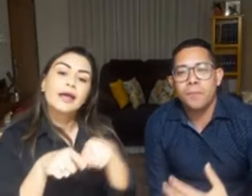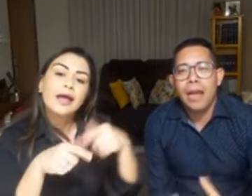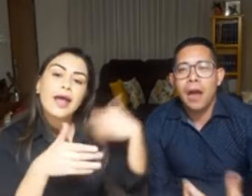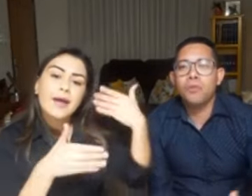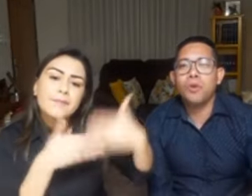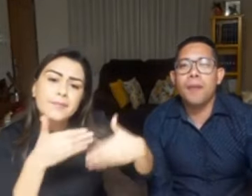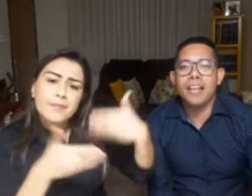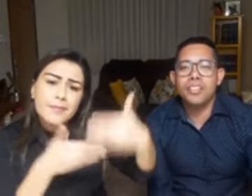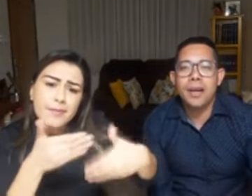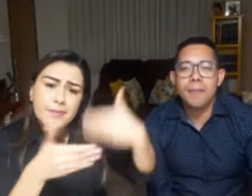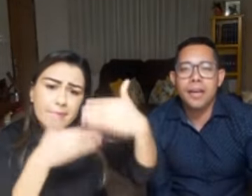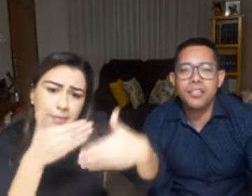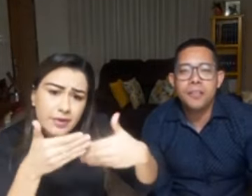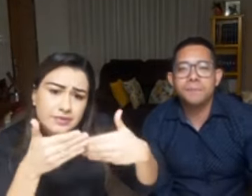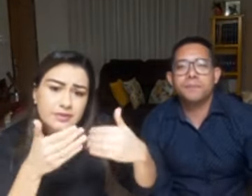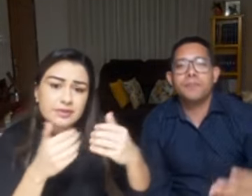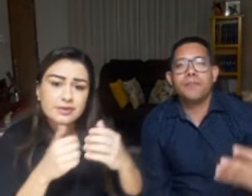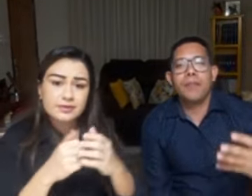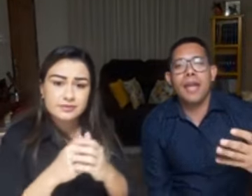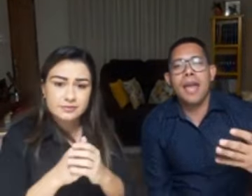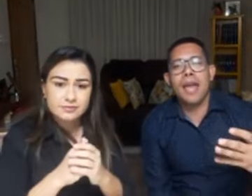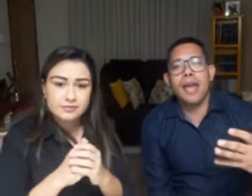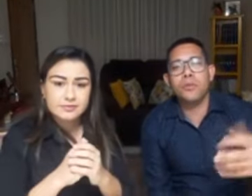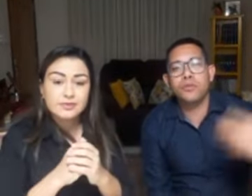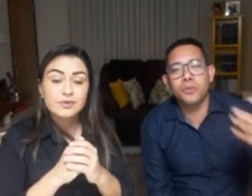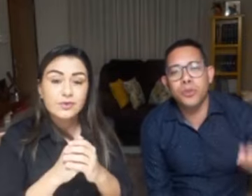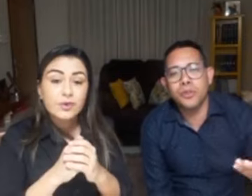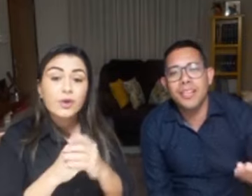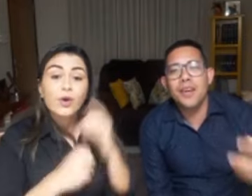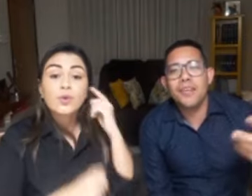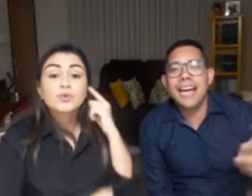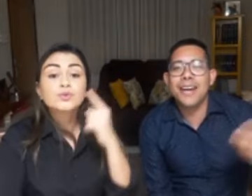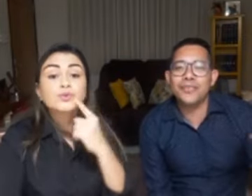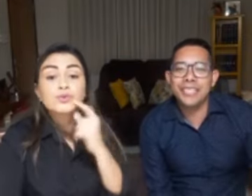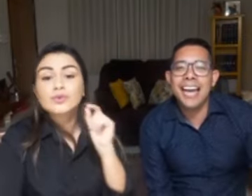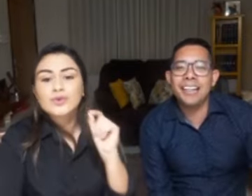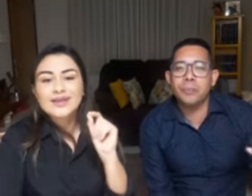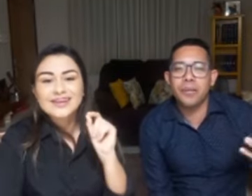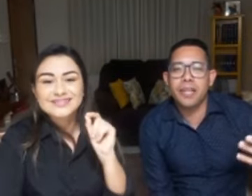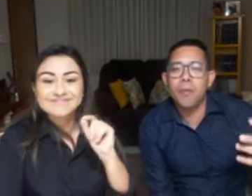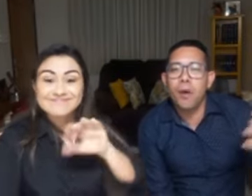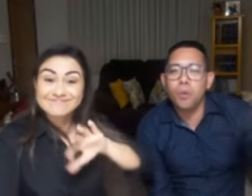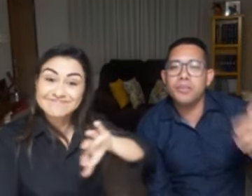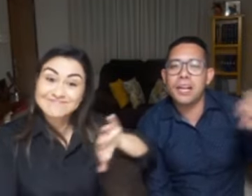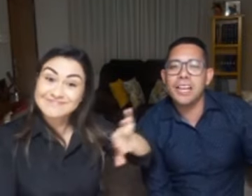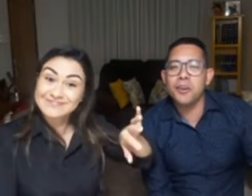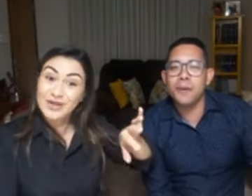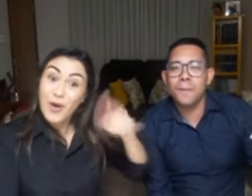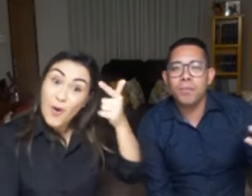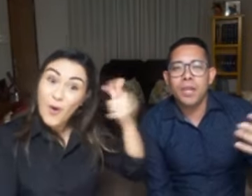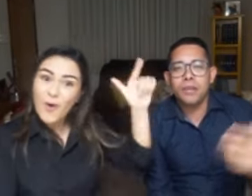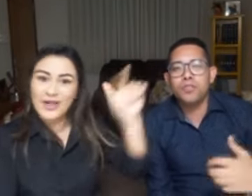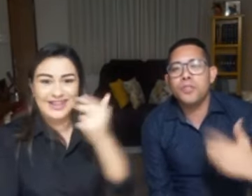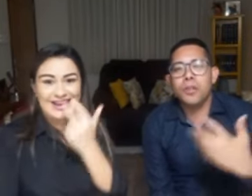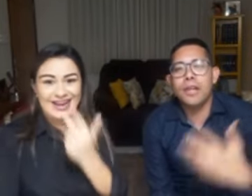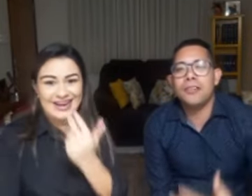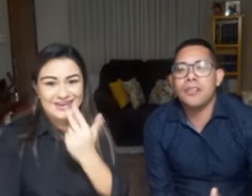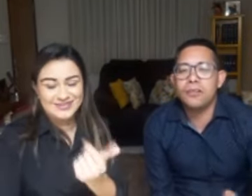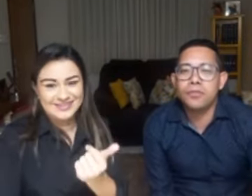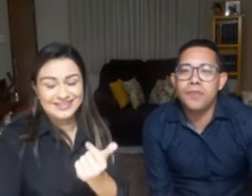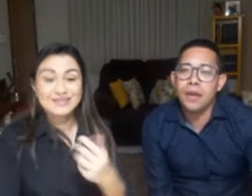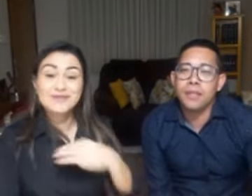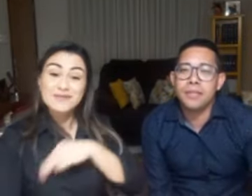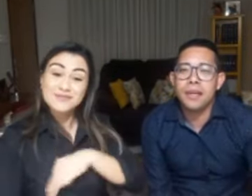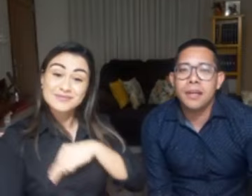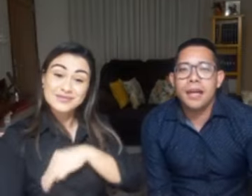processo, automaticamente os surdos ficaram de lado, porque é uma outra língua. Então os missionários eles